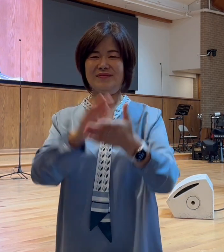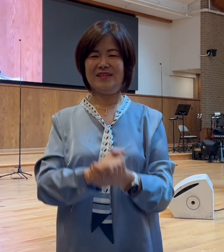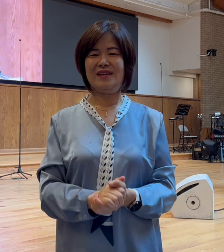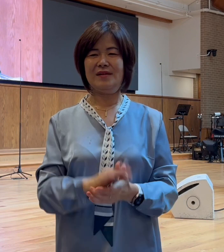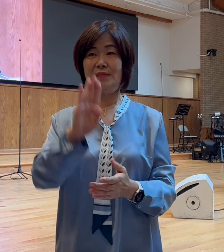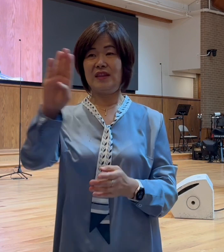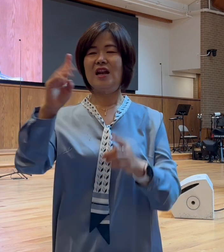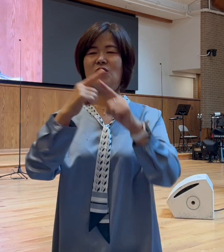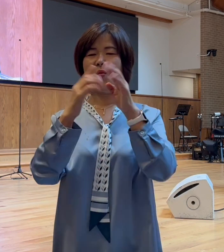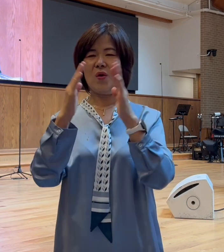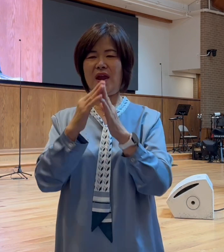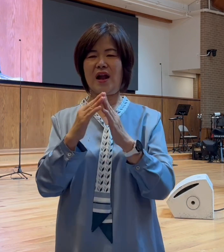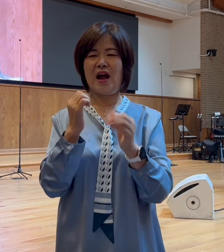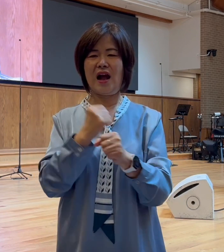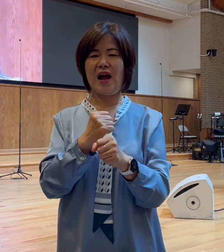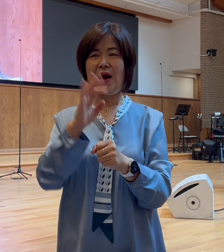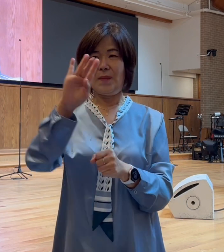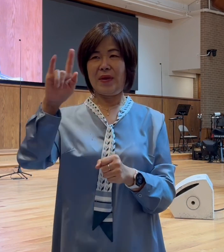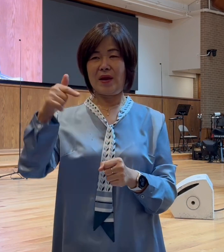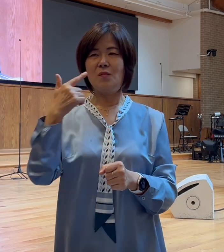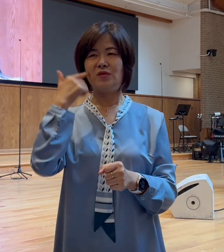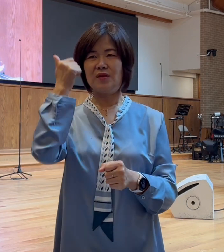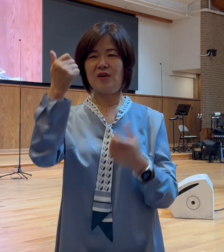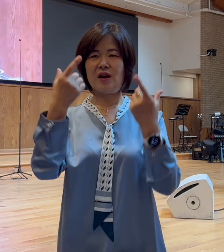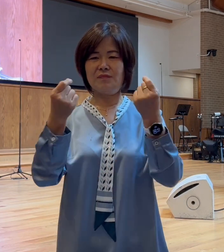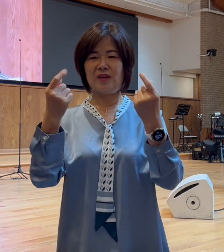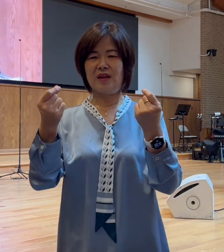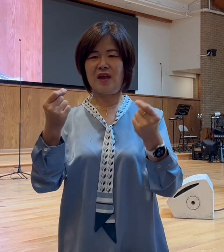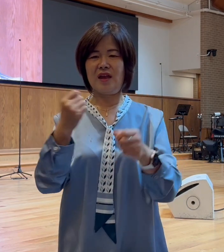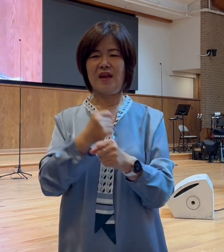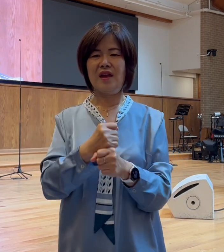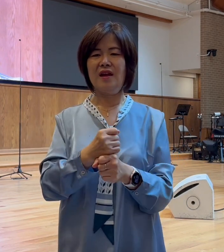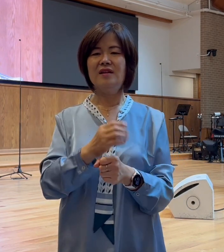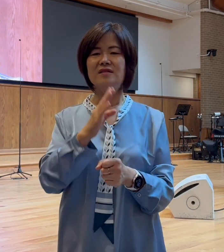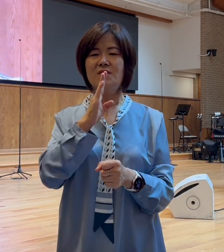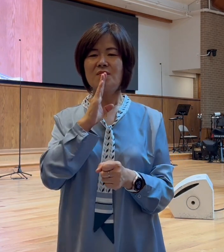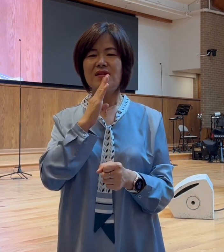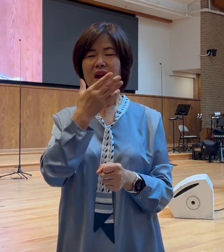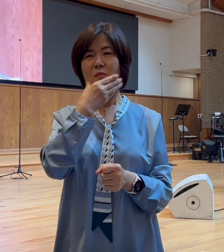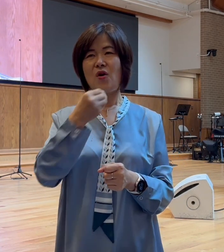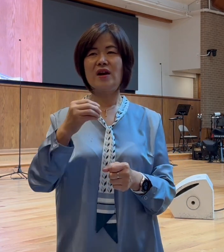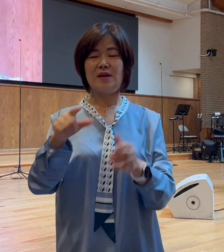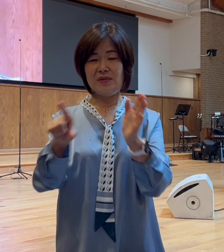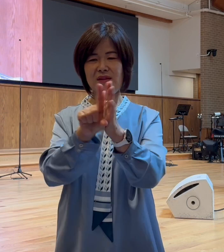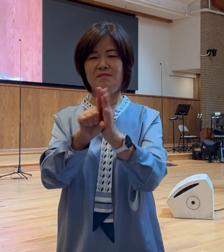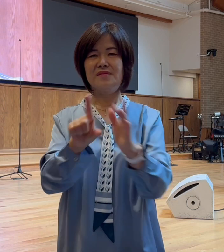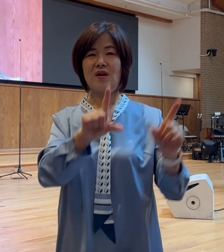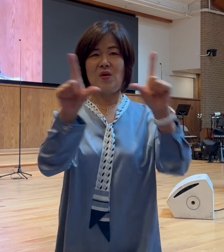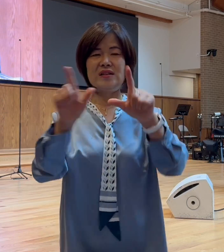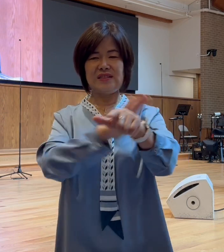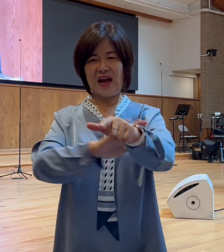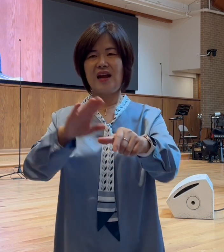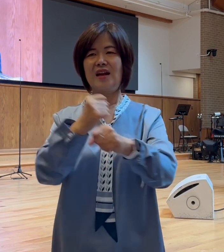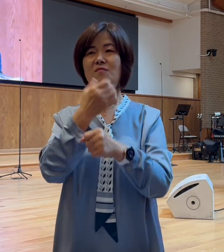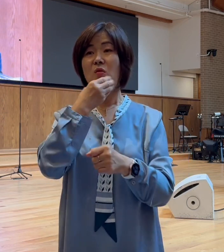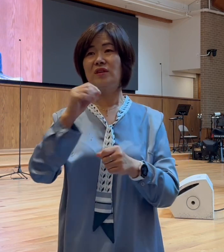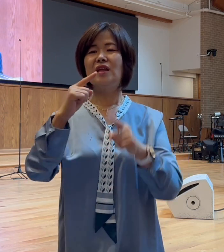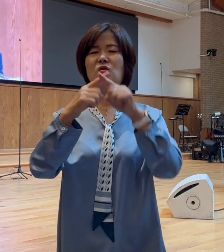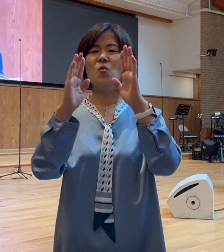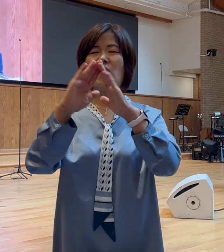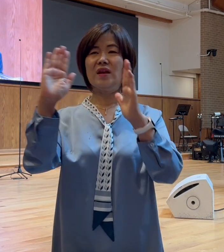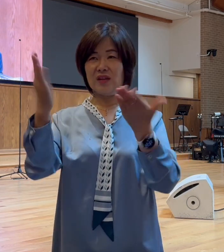우리 베델교회가 우리 백 목사님과 함께 4대가 함께 손을 잡고 행복하게 신앙생활할 수 있는 복된 교회